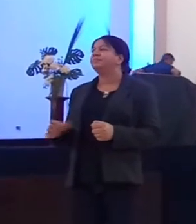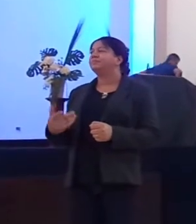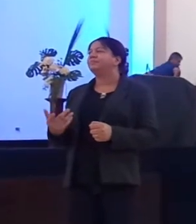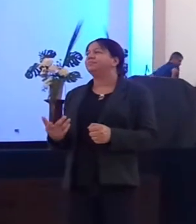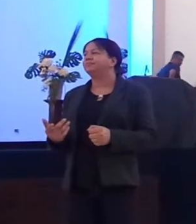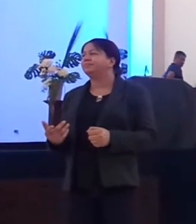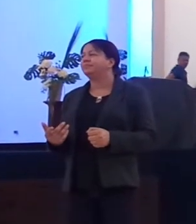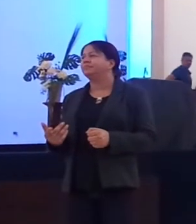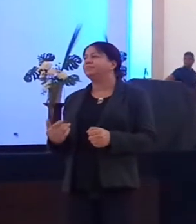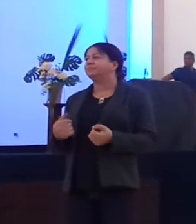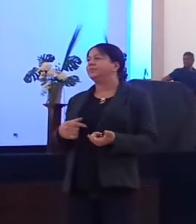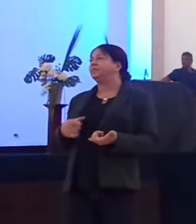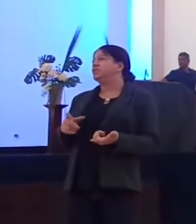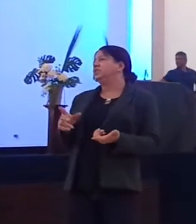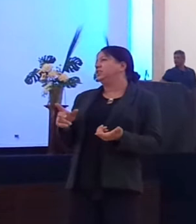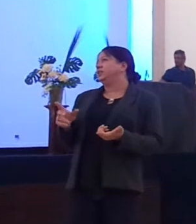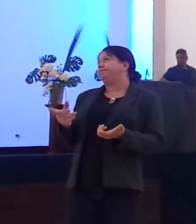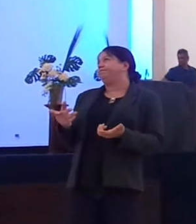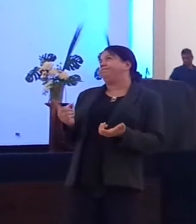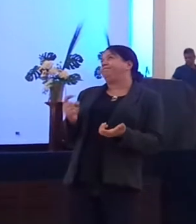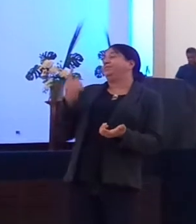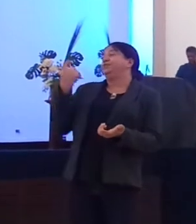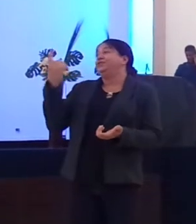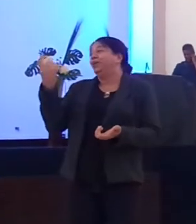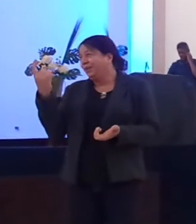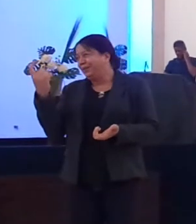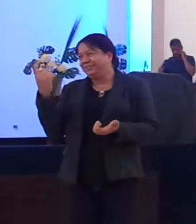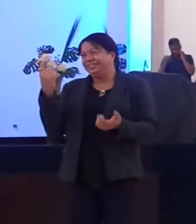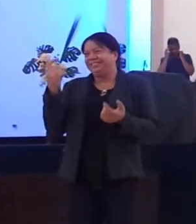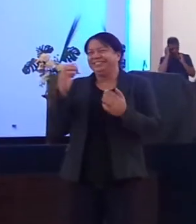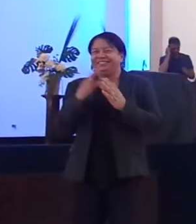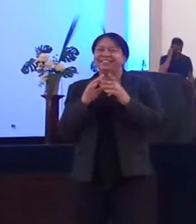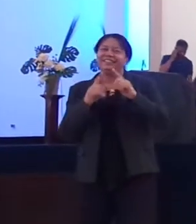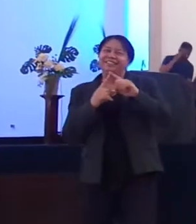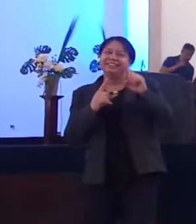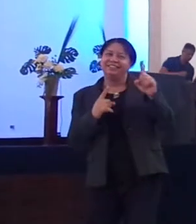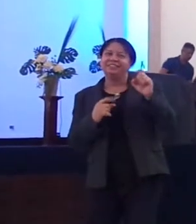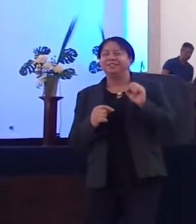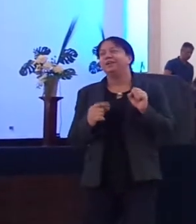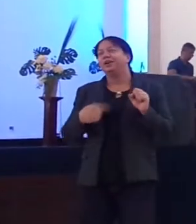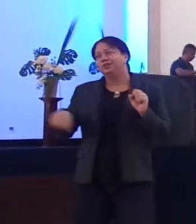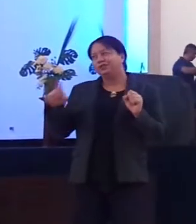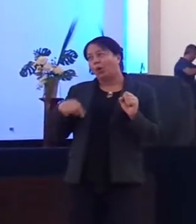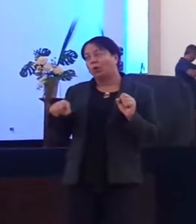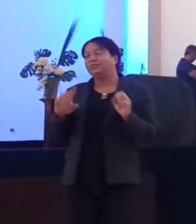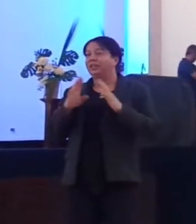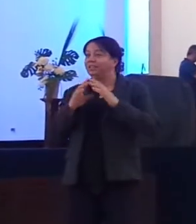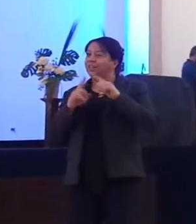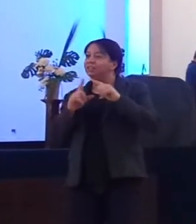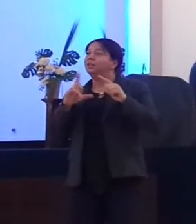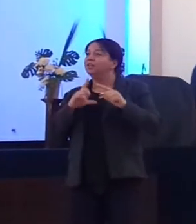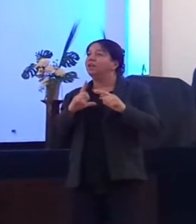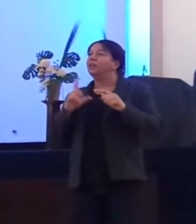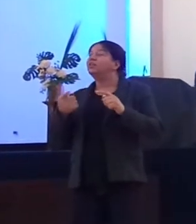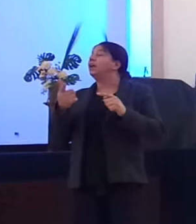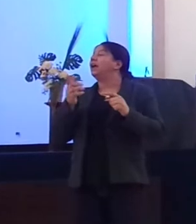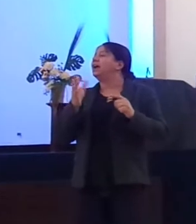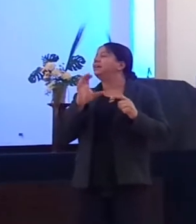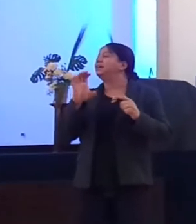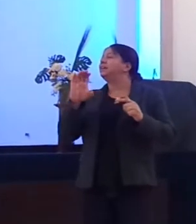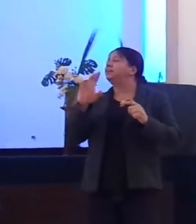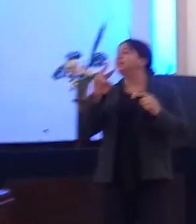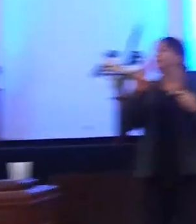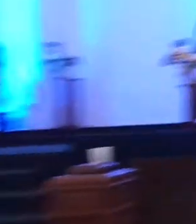compaixão, tanto individual como igreja. Então, nós, como igreja, temos a creche. Quer